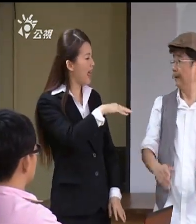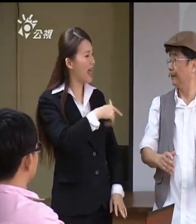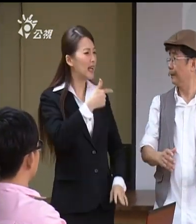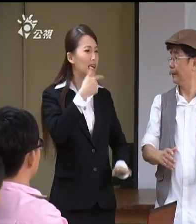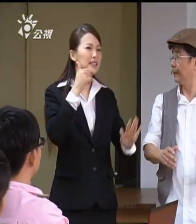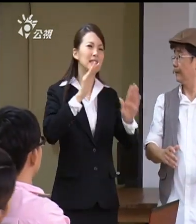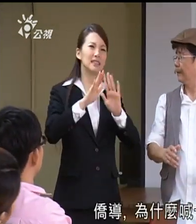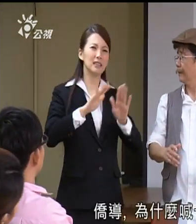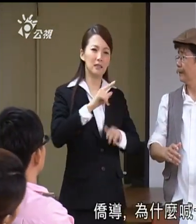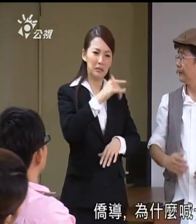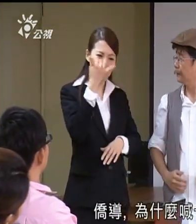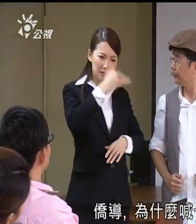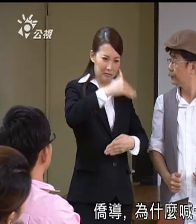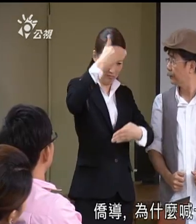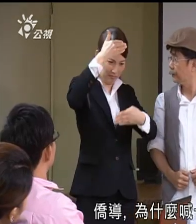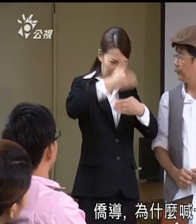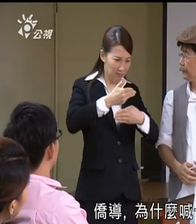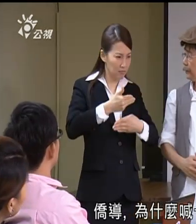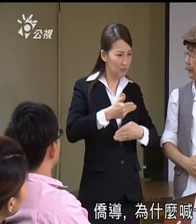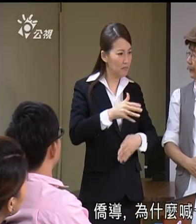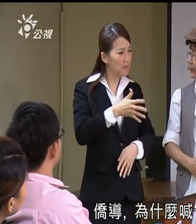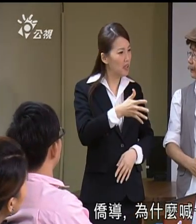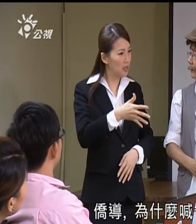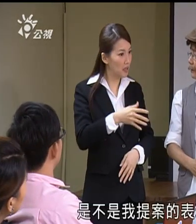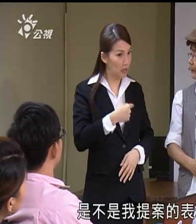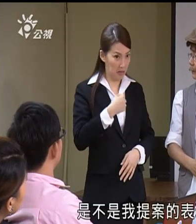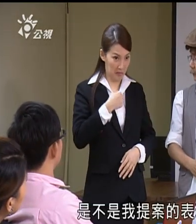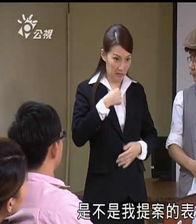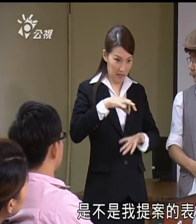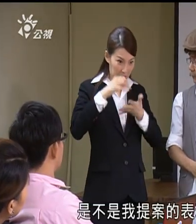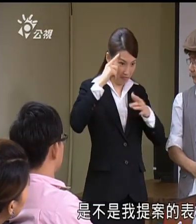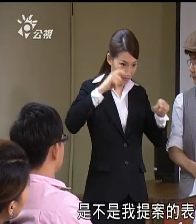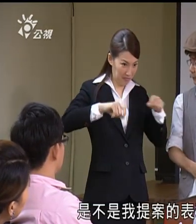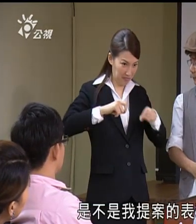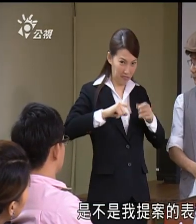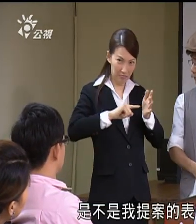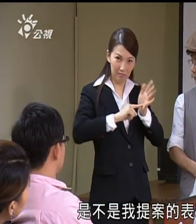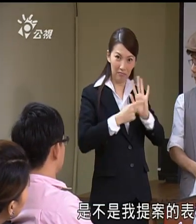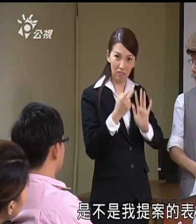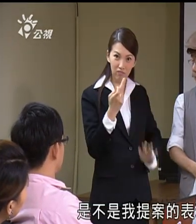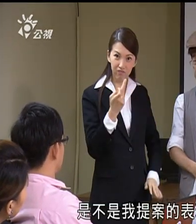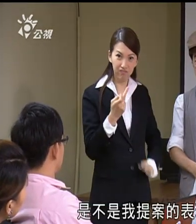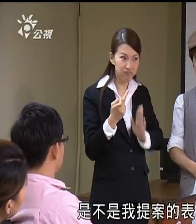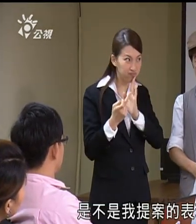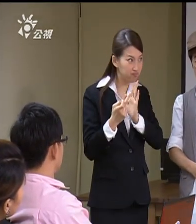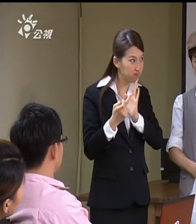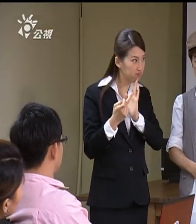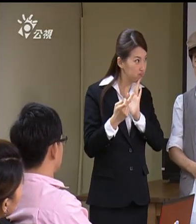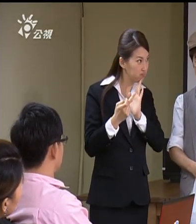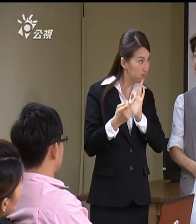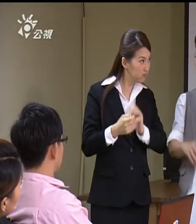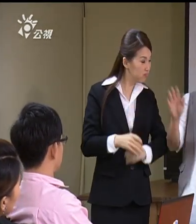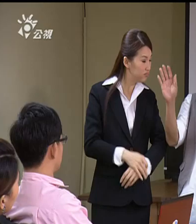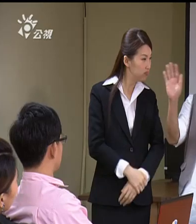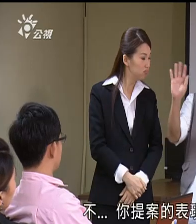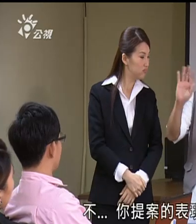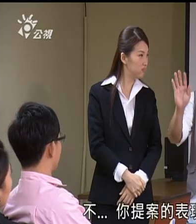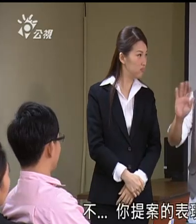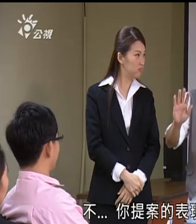哎，乔导，为什么喊咔？是不是我提案的表现不好啊？ 啊，哎，不，